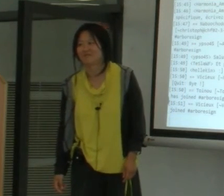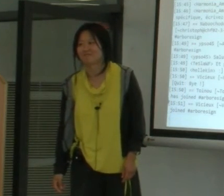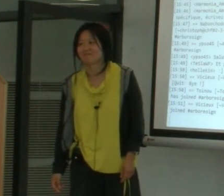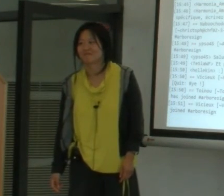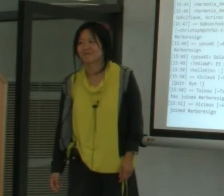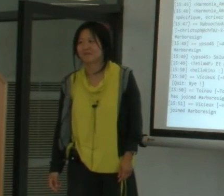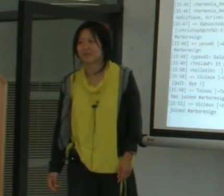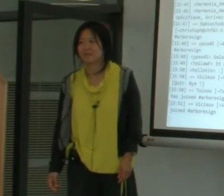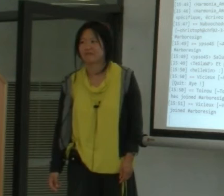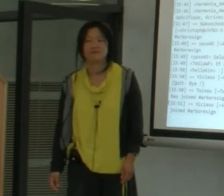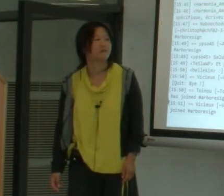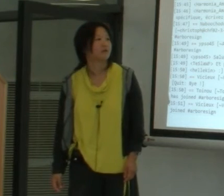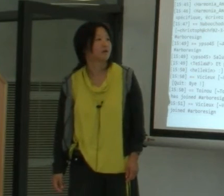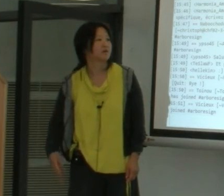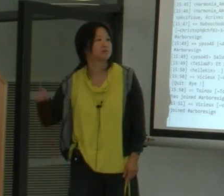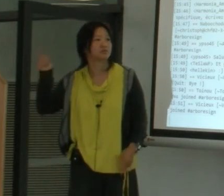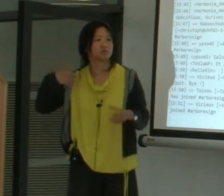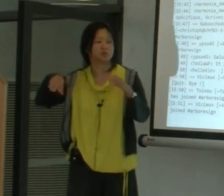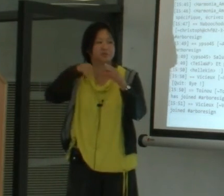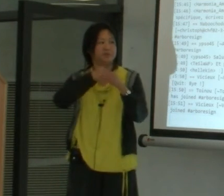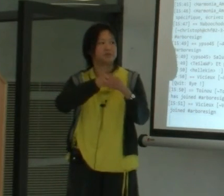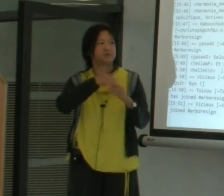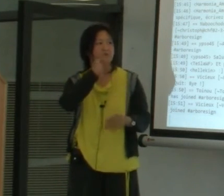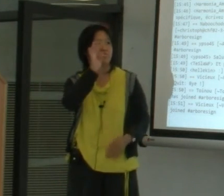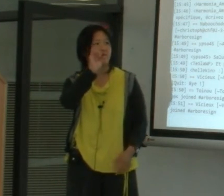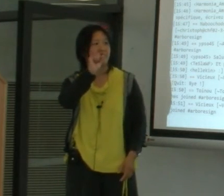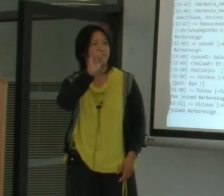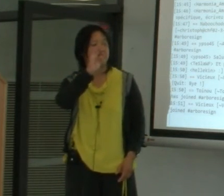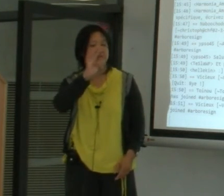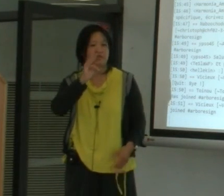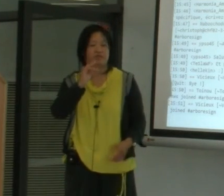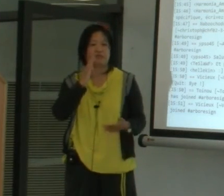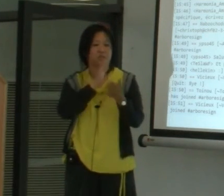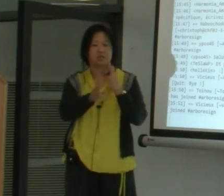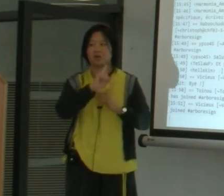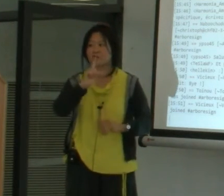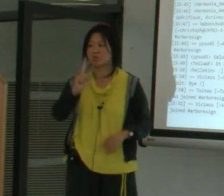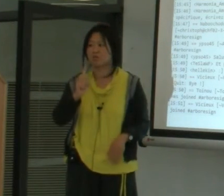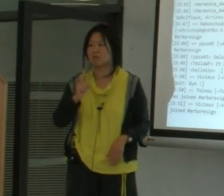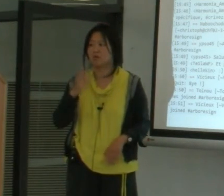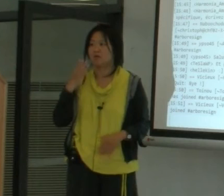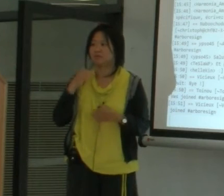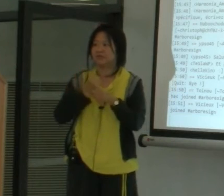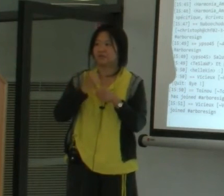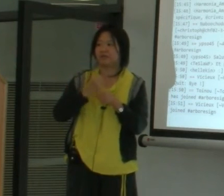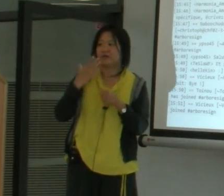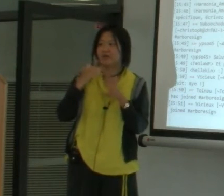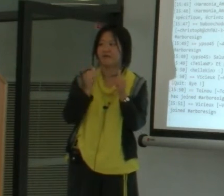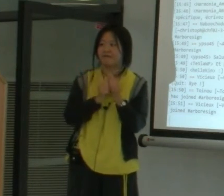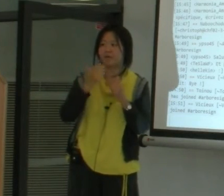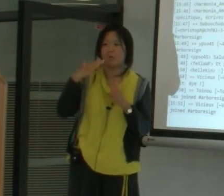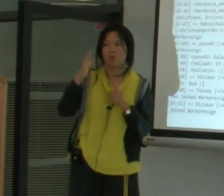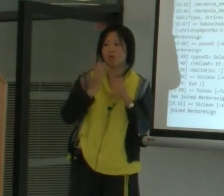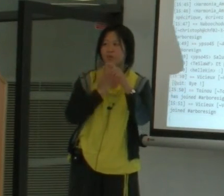Moi, je ne fais pas partie de la FSF directement, mais je travaille avec le projet GNU. Et je travaille avec d'autres projets qui sont intéressés aussi